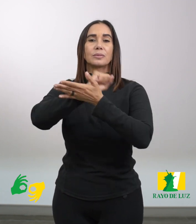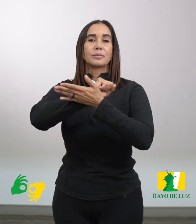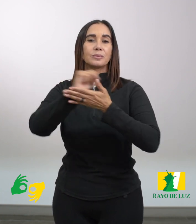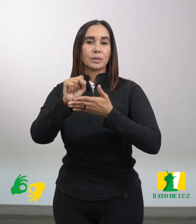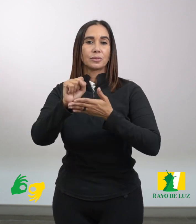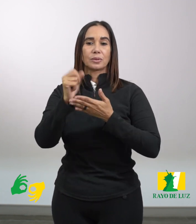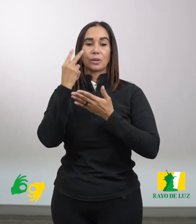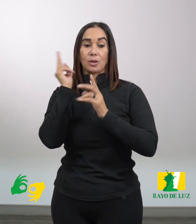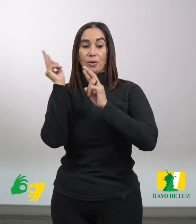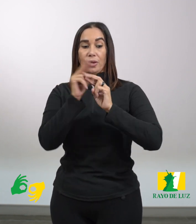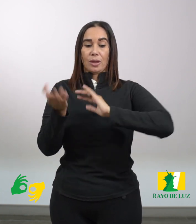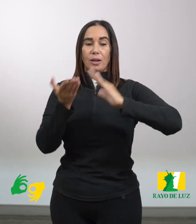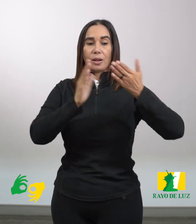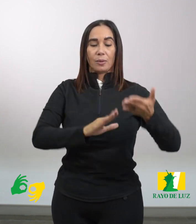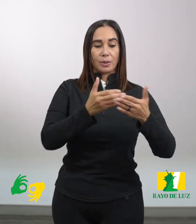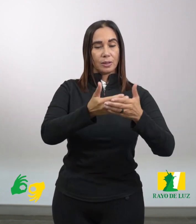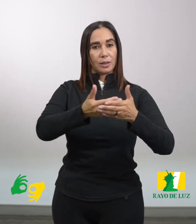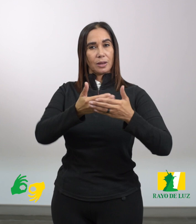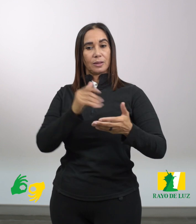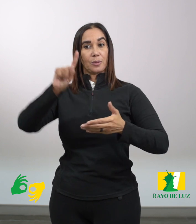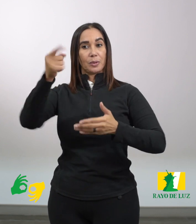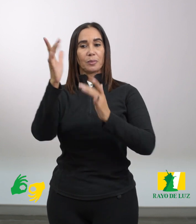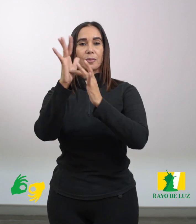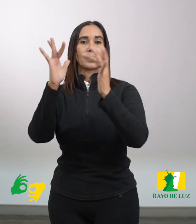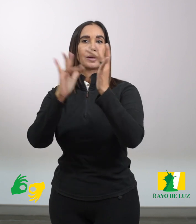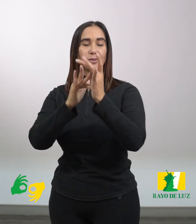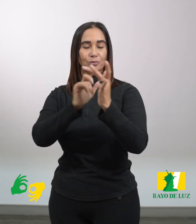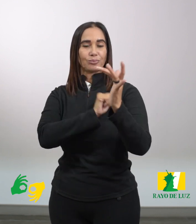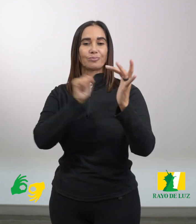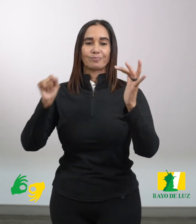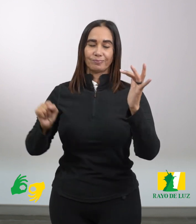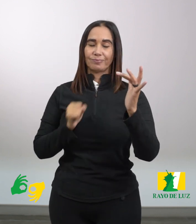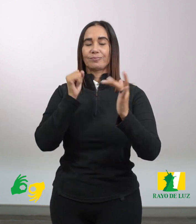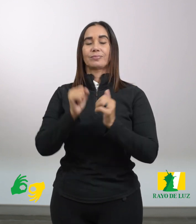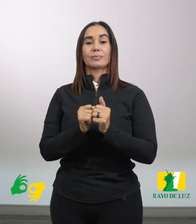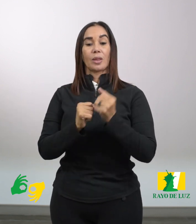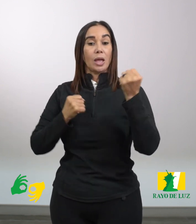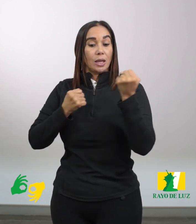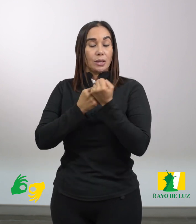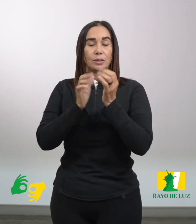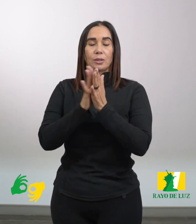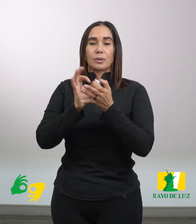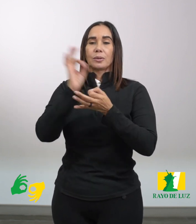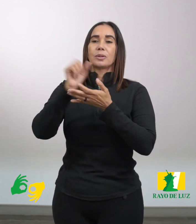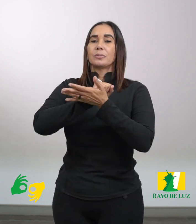que no vería la muerte antes de ver al Mesías del Señor. Impulsado por el Espíritu Santo, fue al